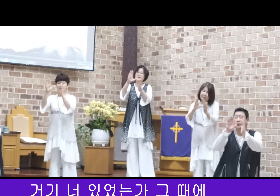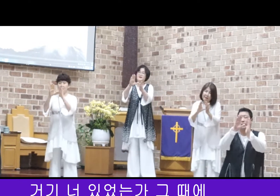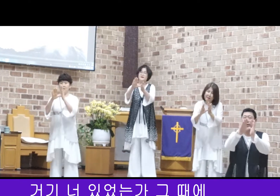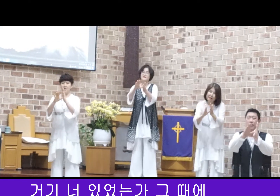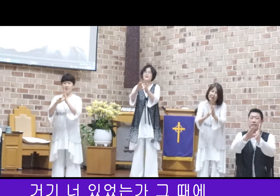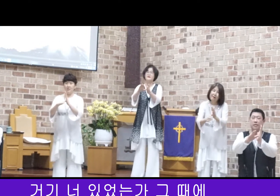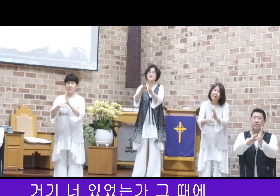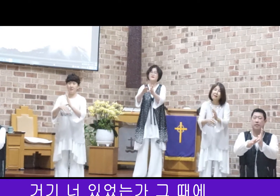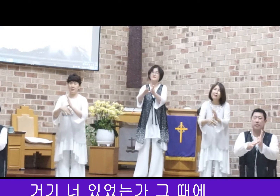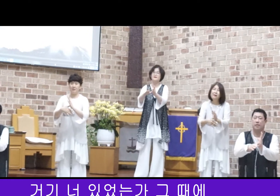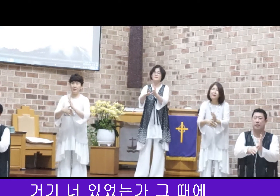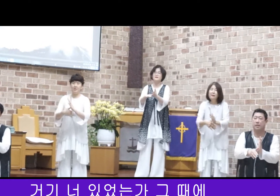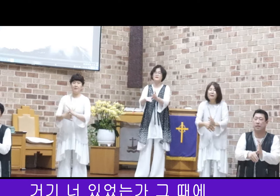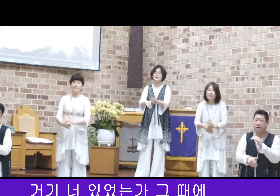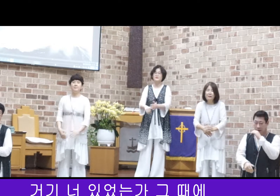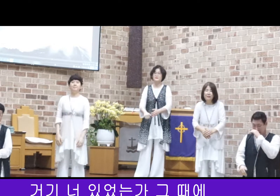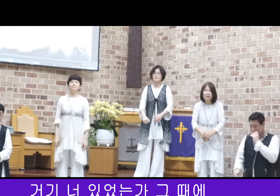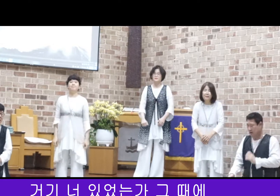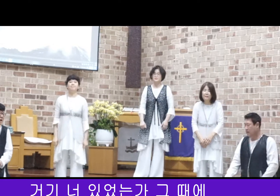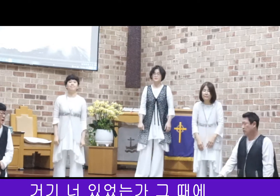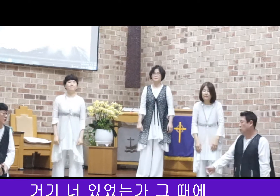그때에 주님 그